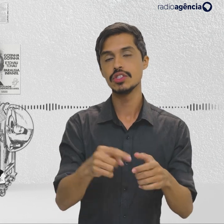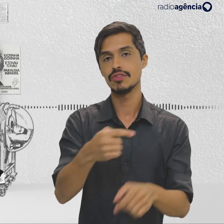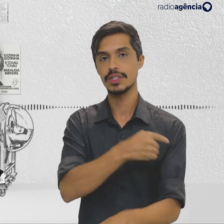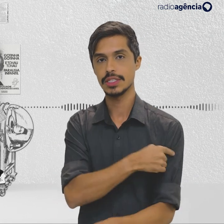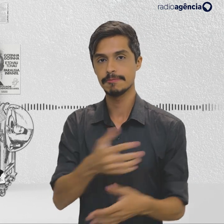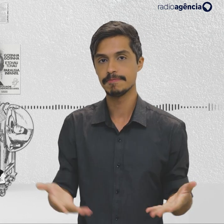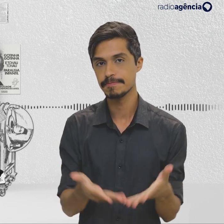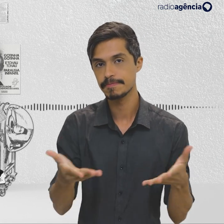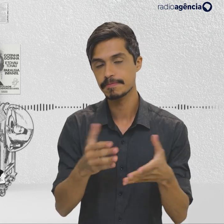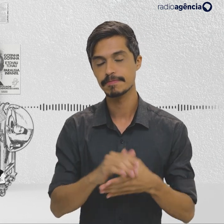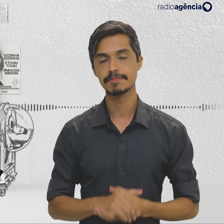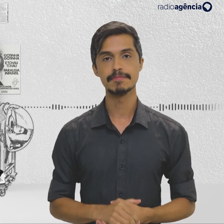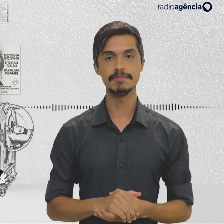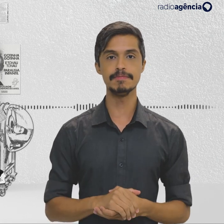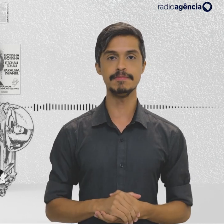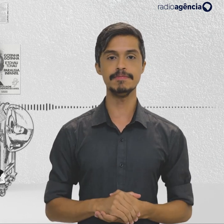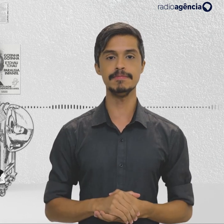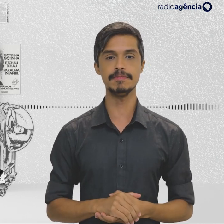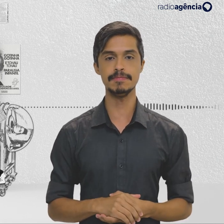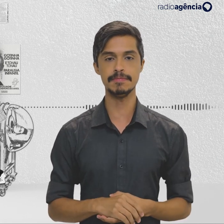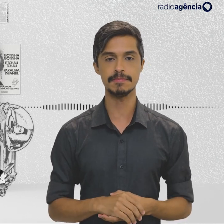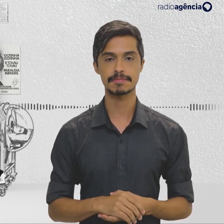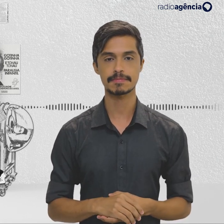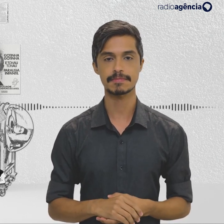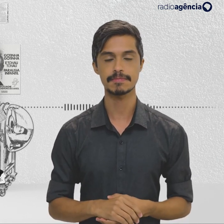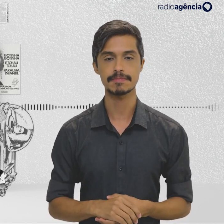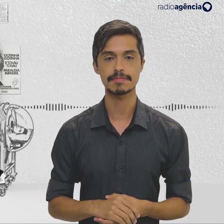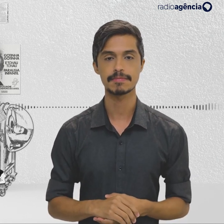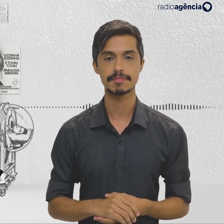de vacinação